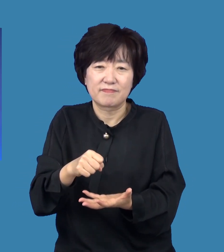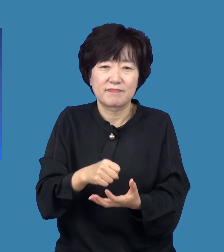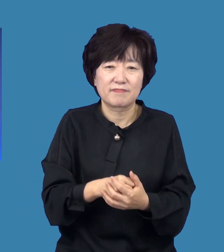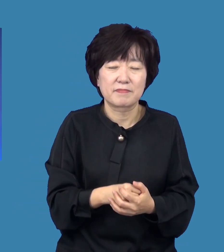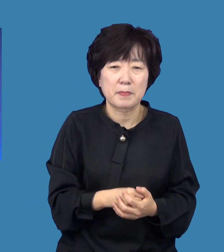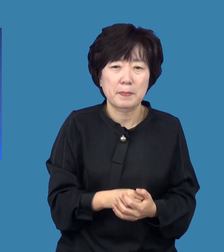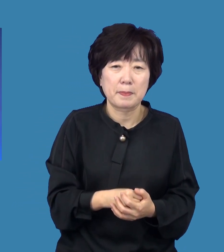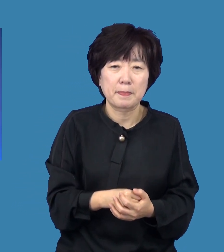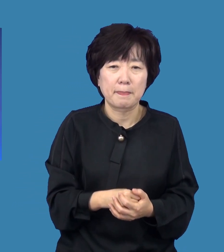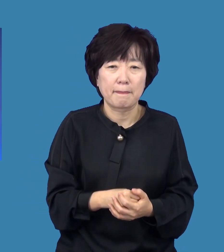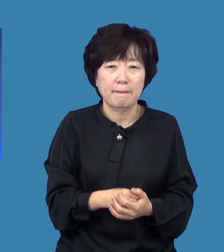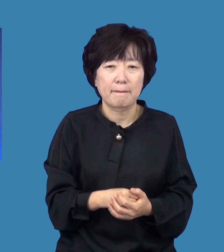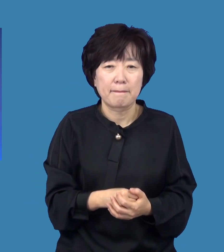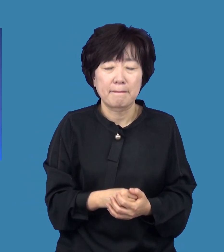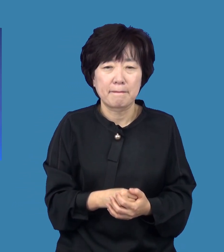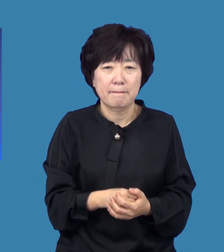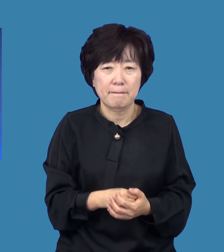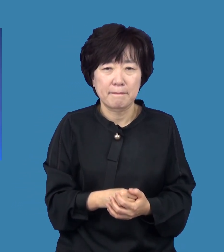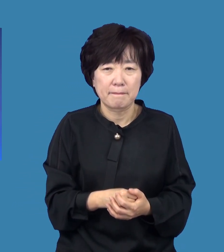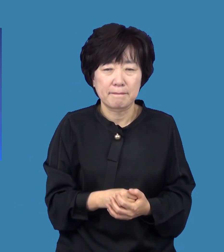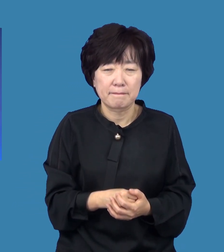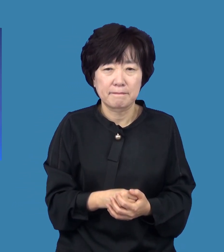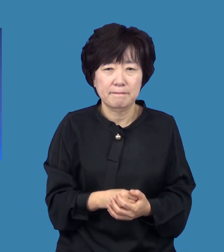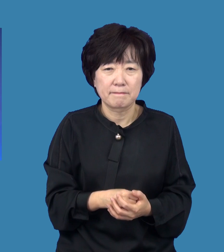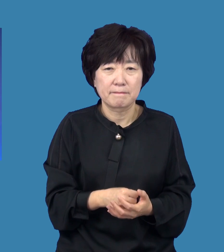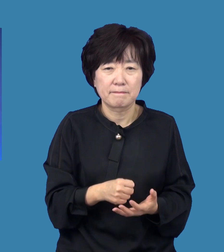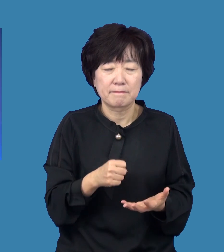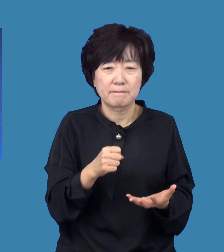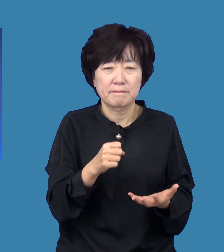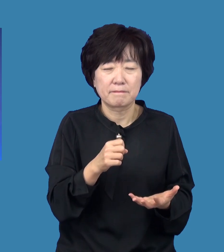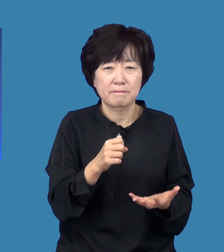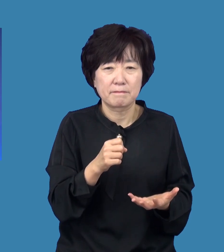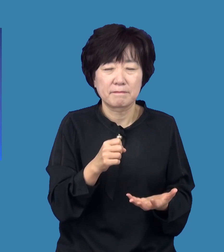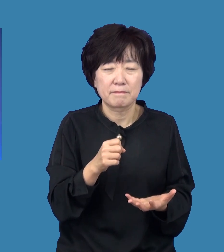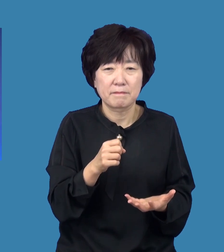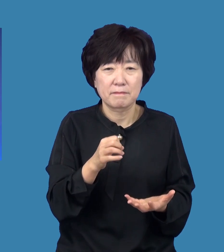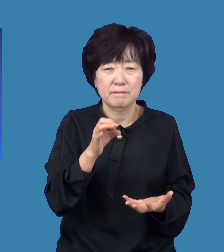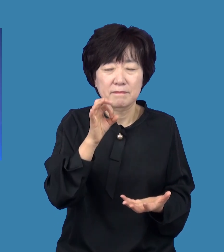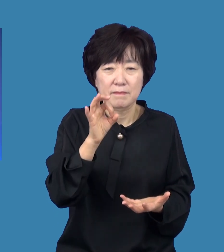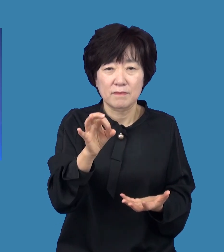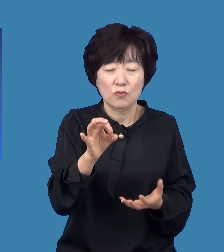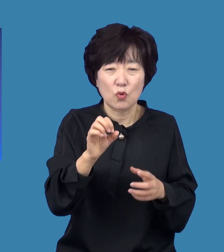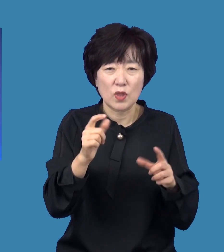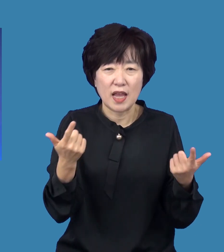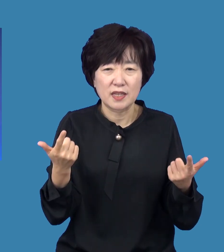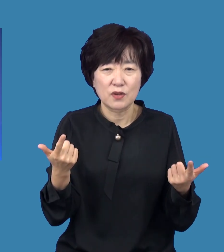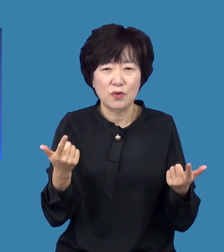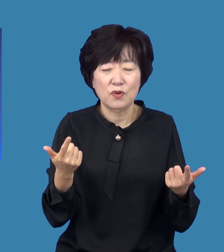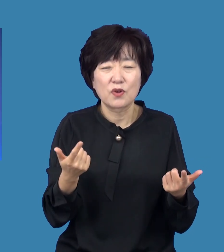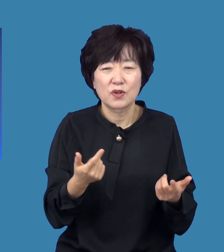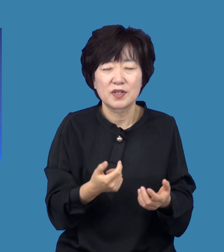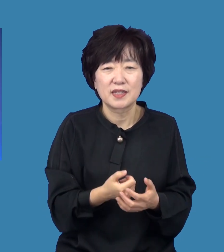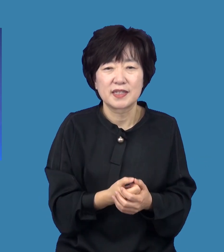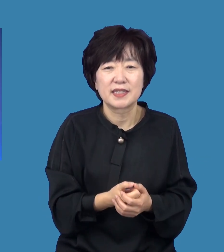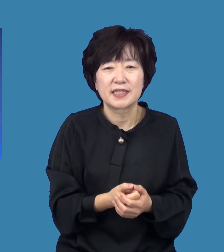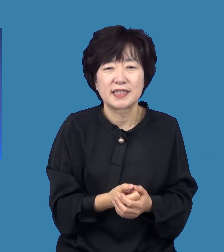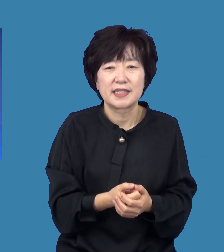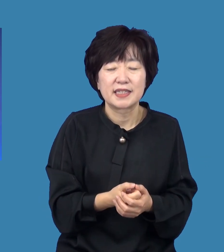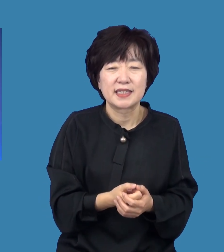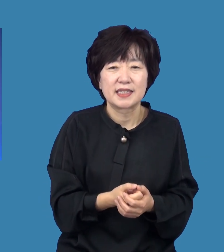재물 말고 어이 재물, 아이 재물 말고 돈 들고 나가는 게 아니라, 그 정도는 알아들으셨죠?